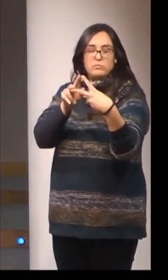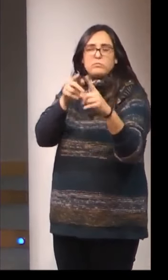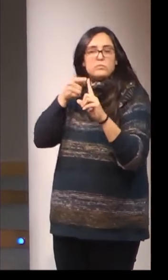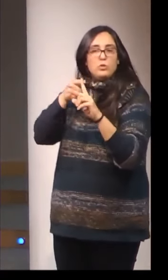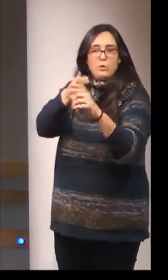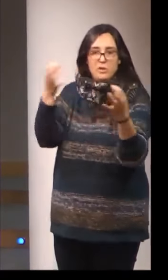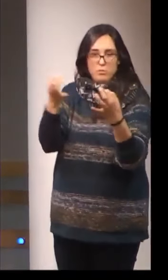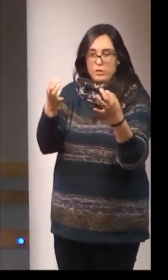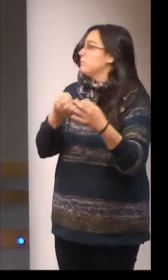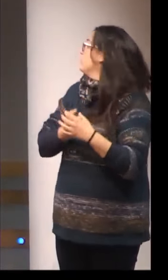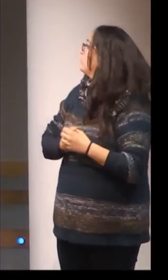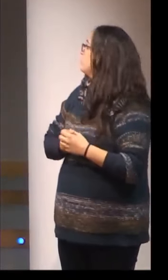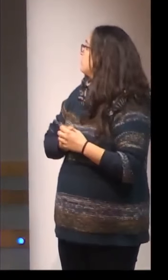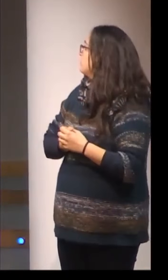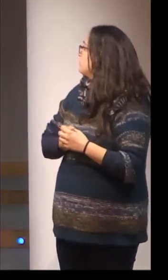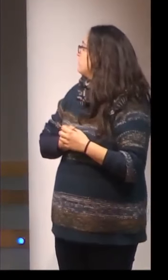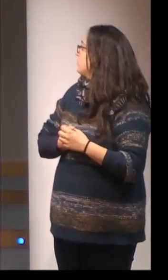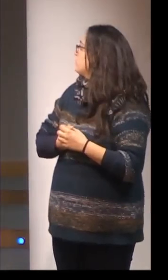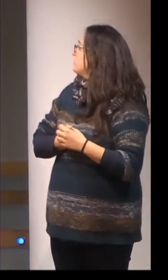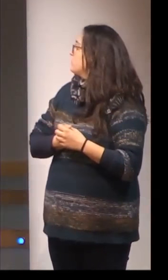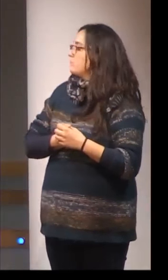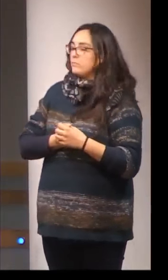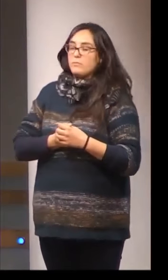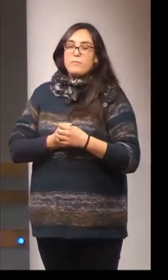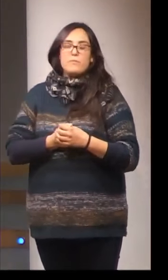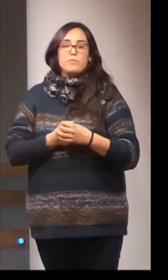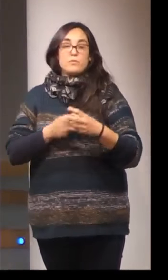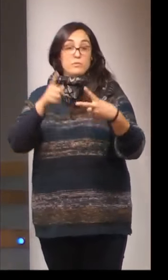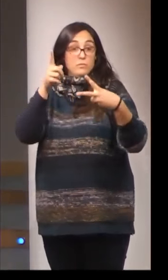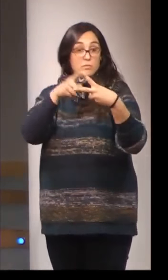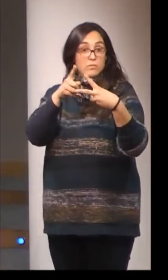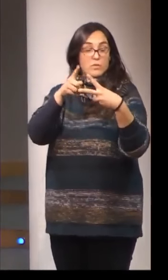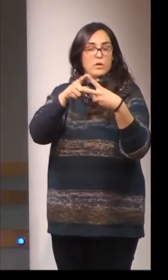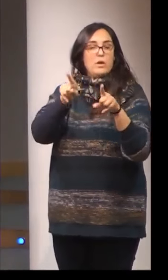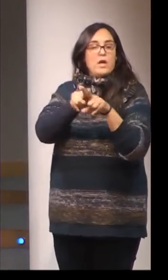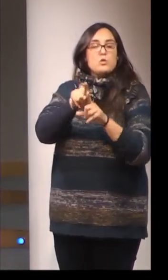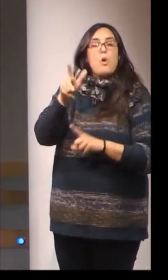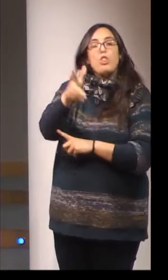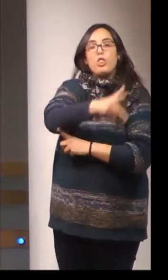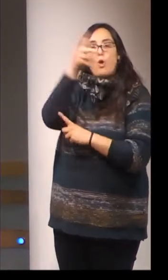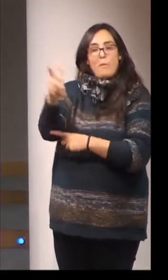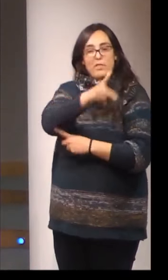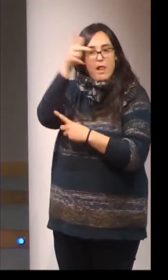Estas dos pruebas, como os estoy diciendo, como os estoy explicando, el objetivo que persiguen es, por un lado,